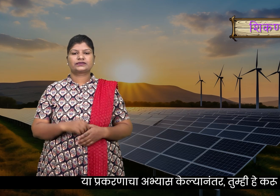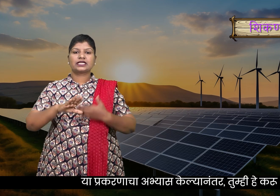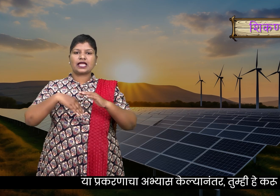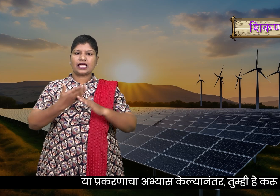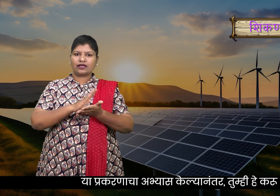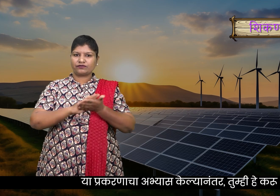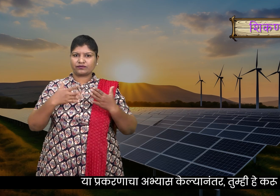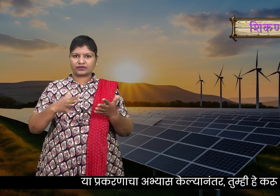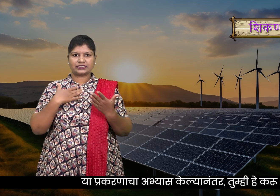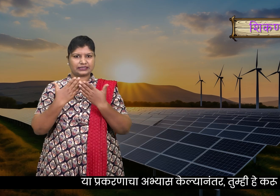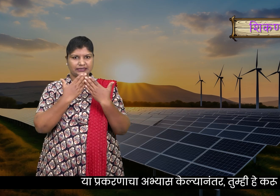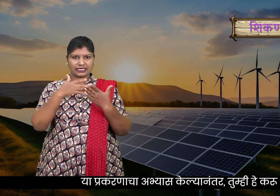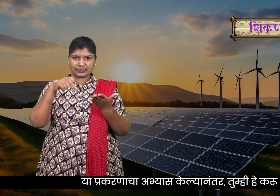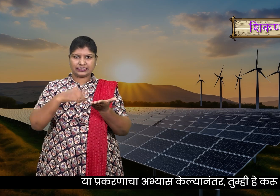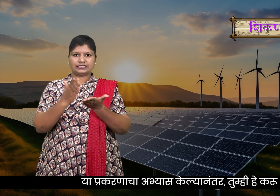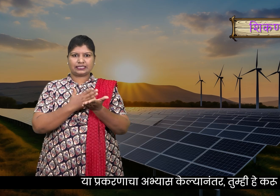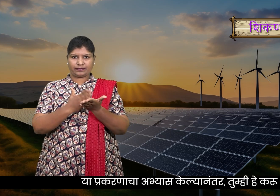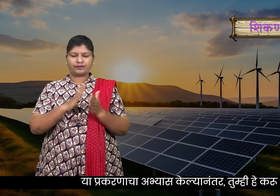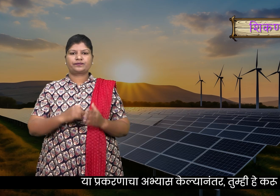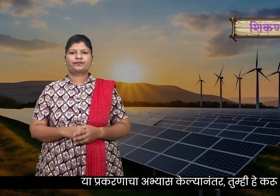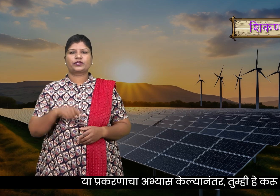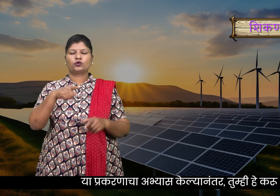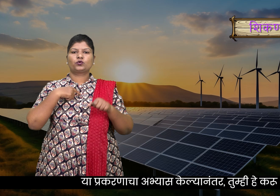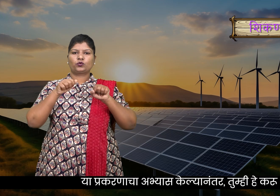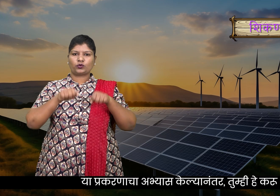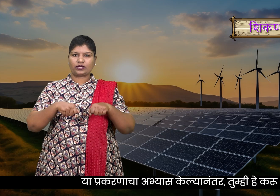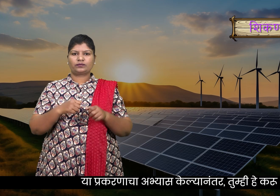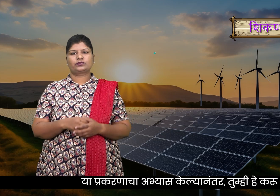या प्रकरणाचा अभ्यास केल्यानंतर तुम्ही हे करू शकाल.